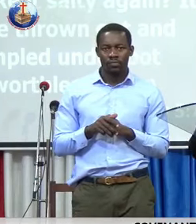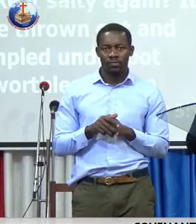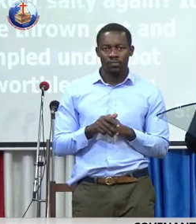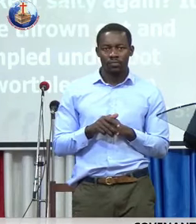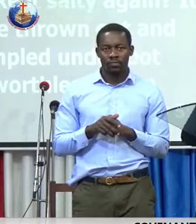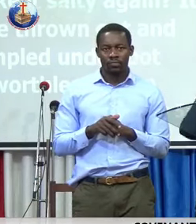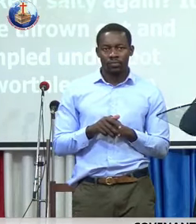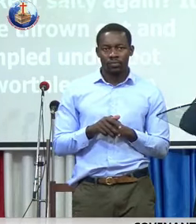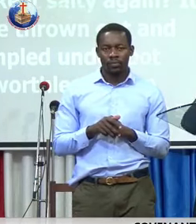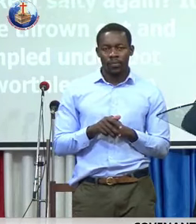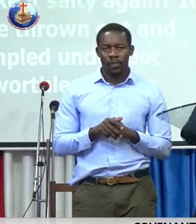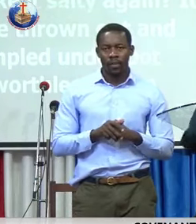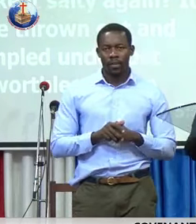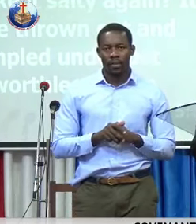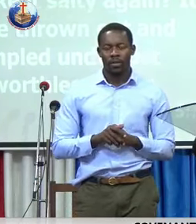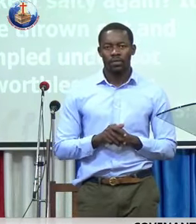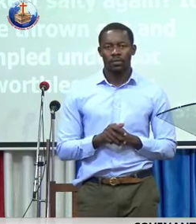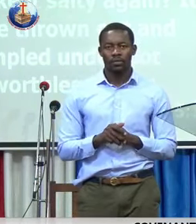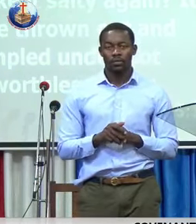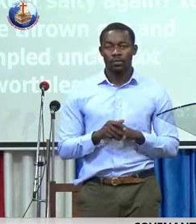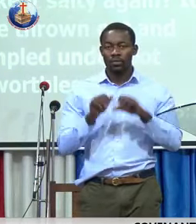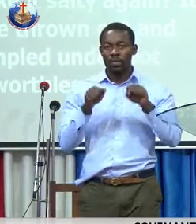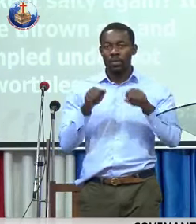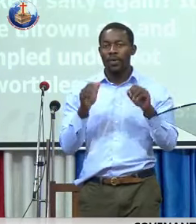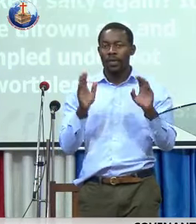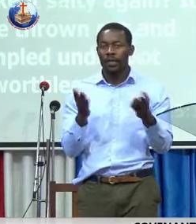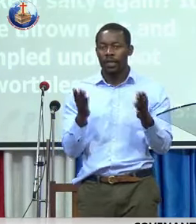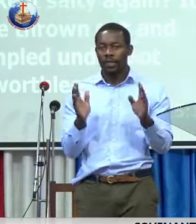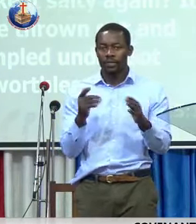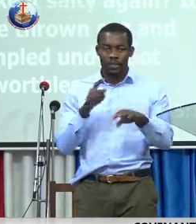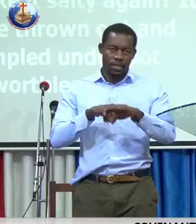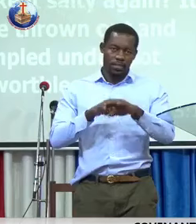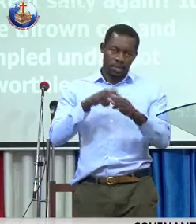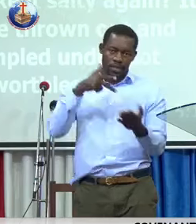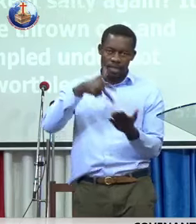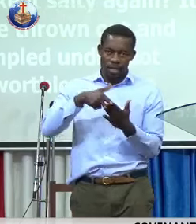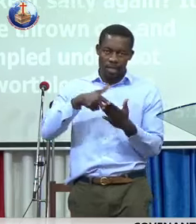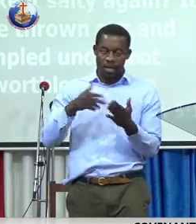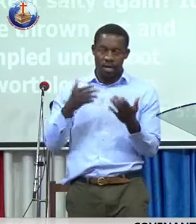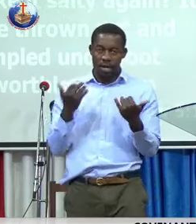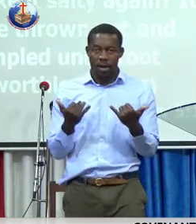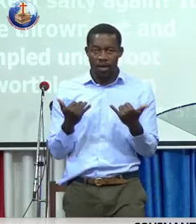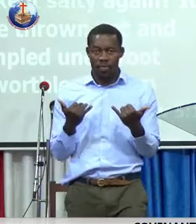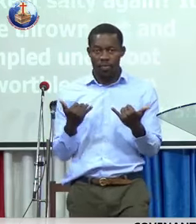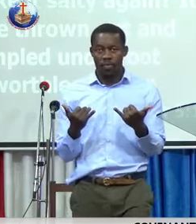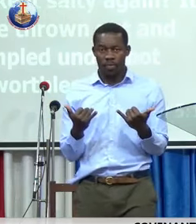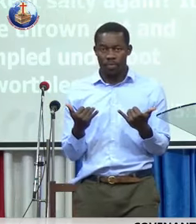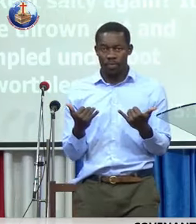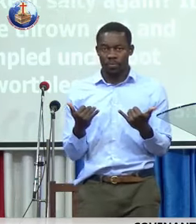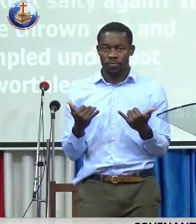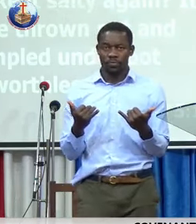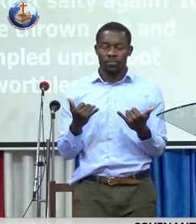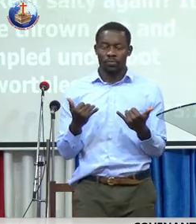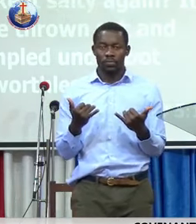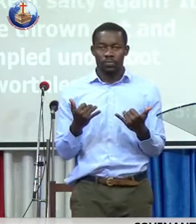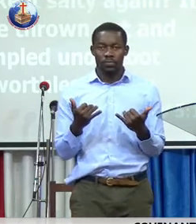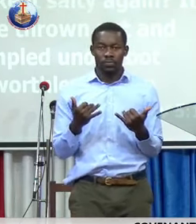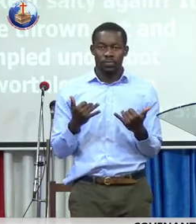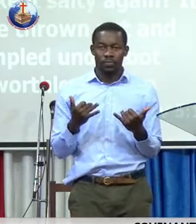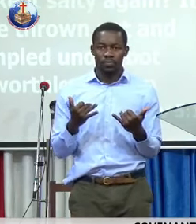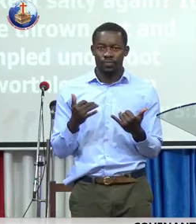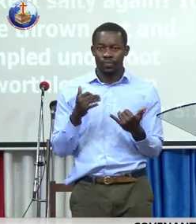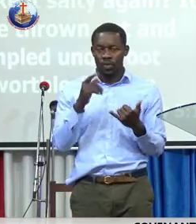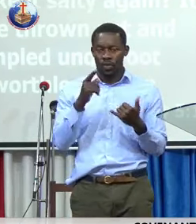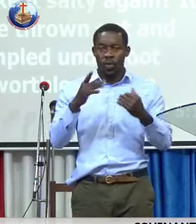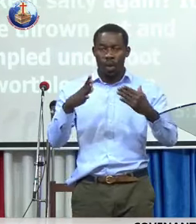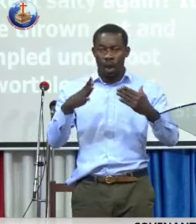ama maovu na hatukufanya hivyo? I'd like to encourage us even as we stand. Ningelipenda kuhimiza tunaposimama. That you allow the